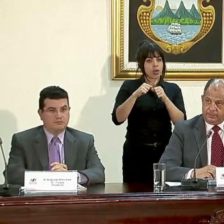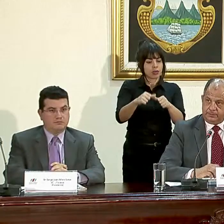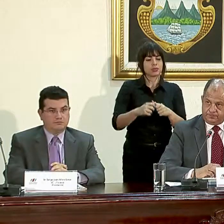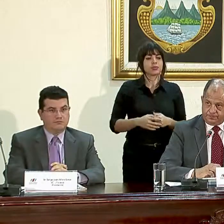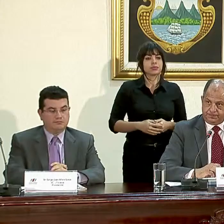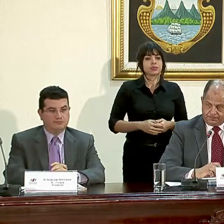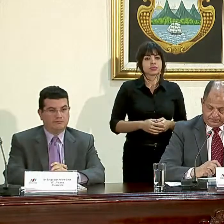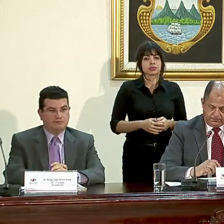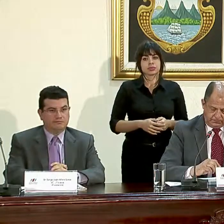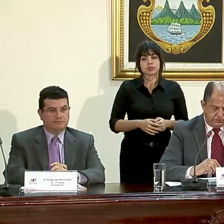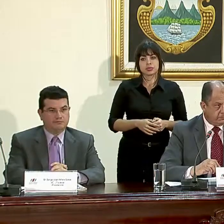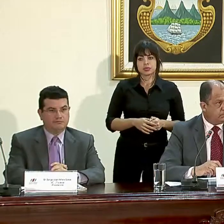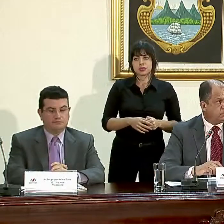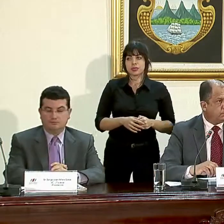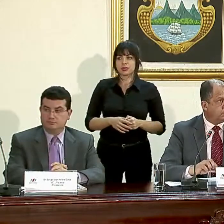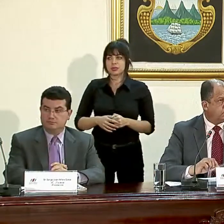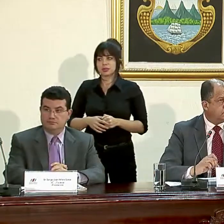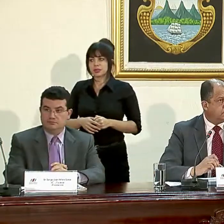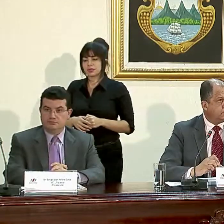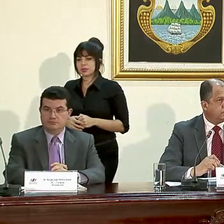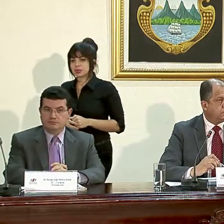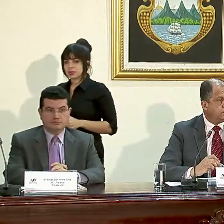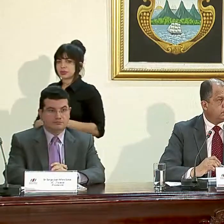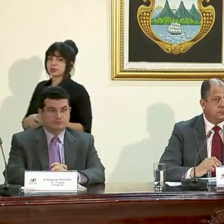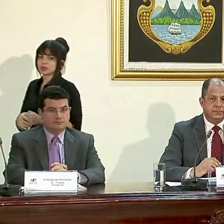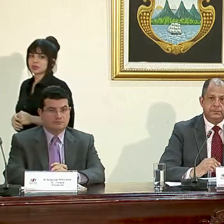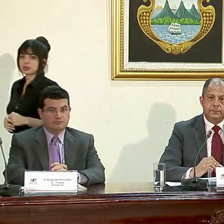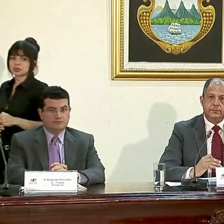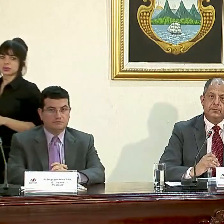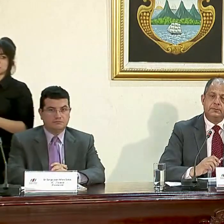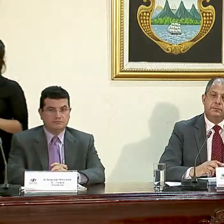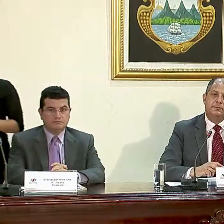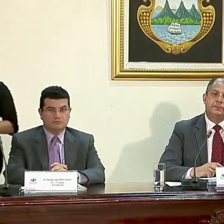continuar. Mauricio, Mundo CR.